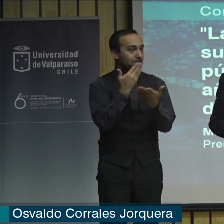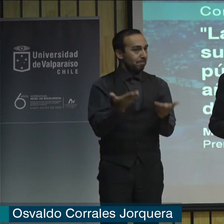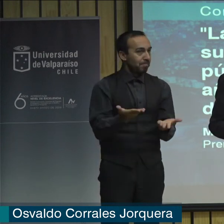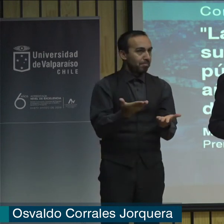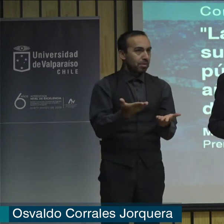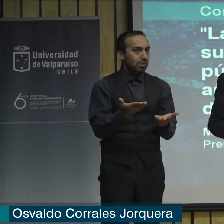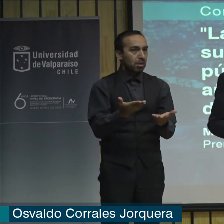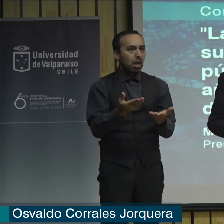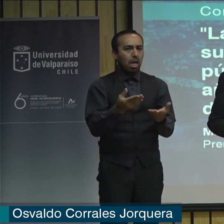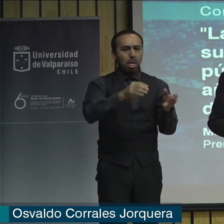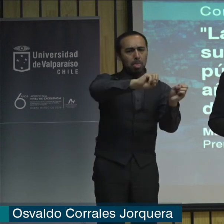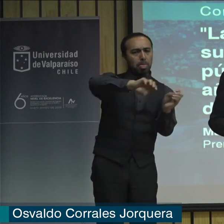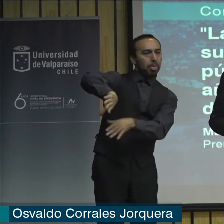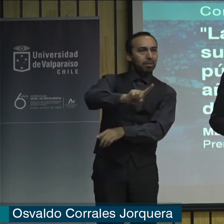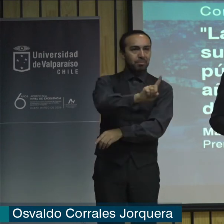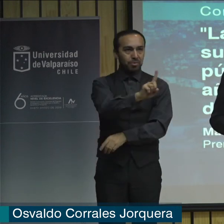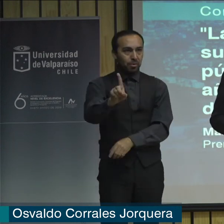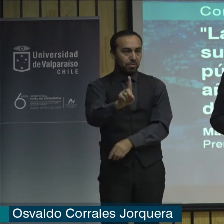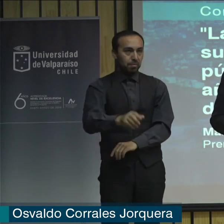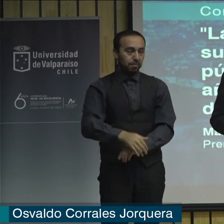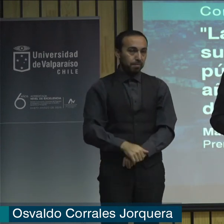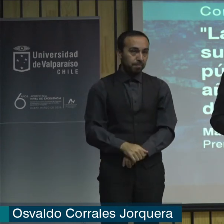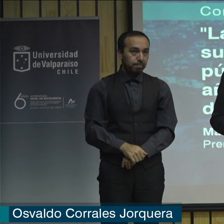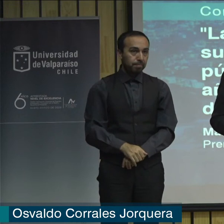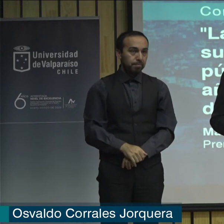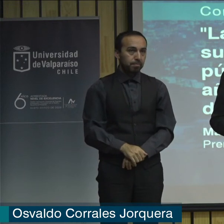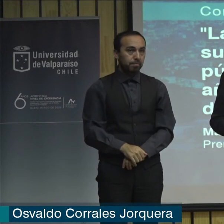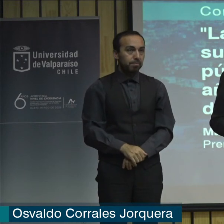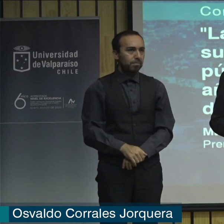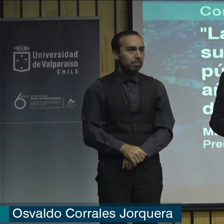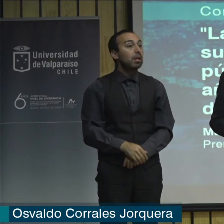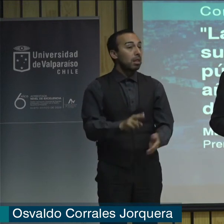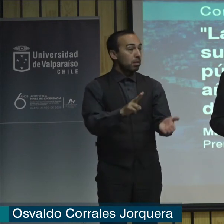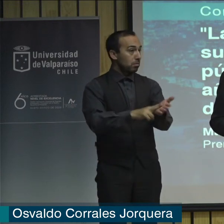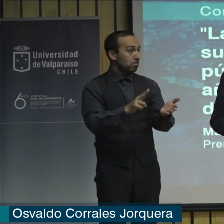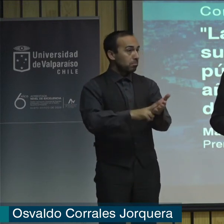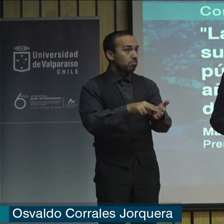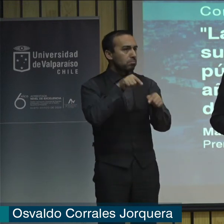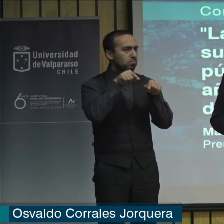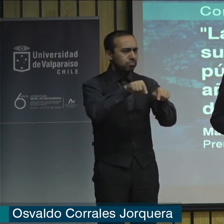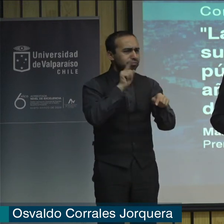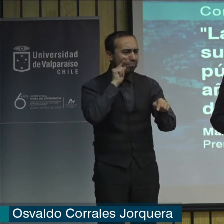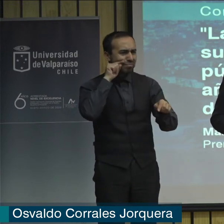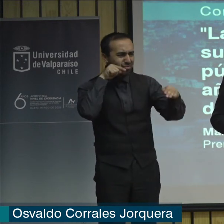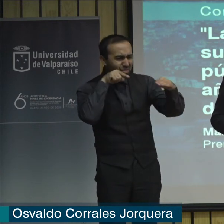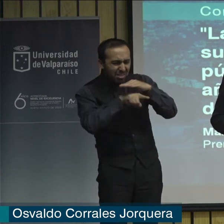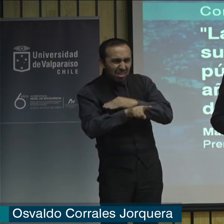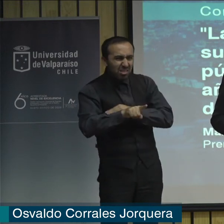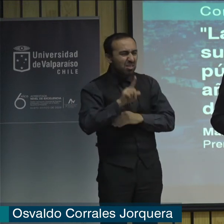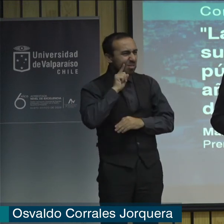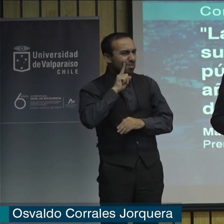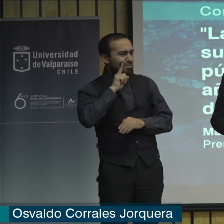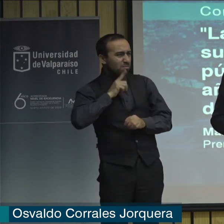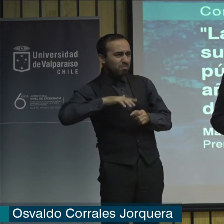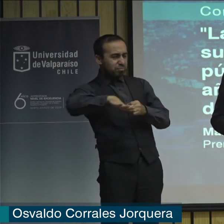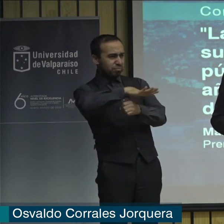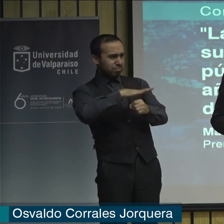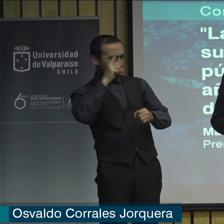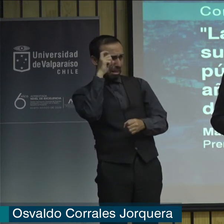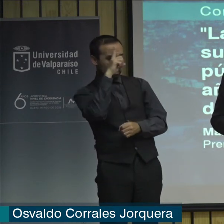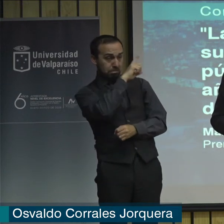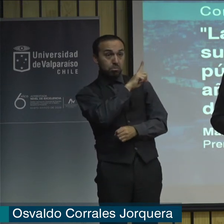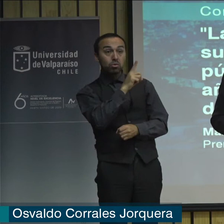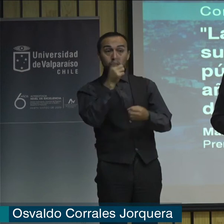no debemos dejar pasar Es cierto que aquello debe hacerse en medio de un panorama complejo no solo por